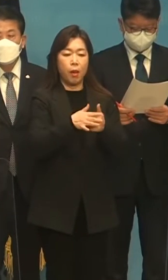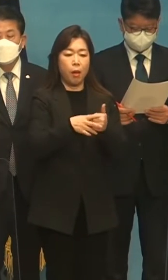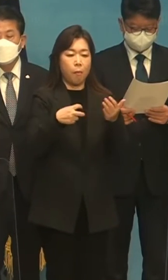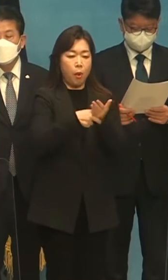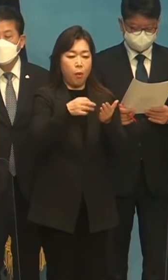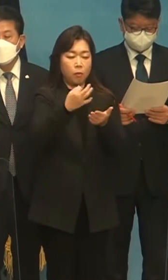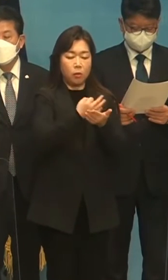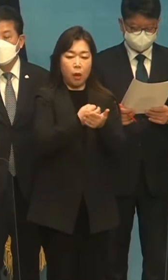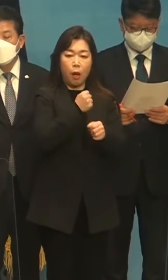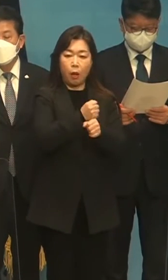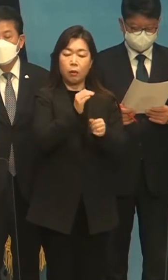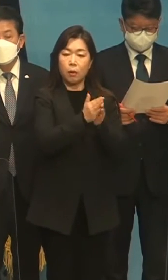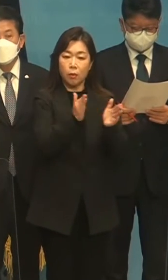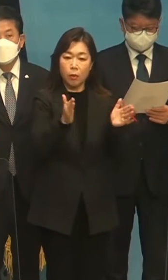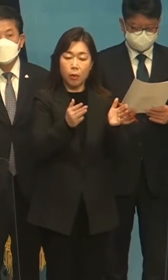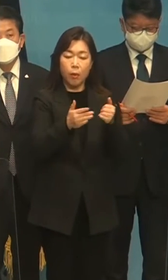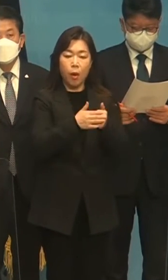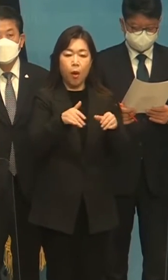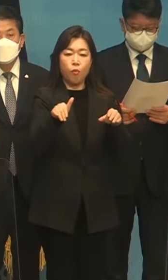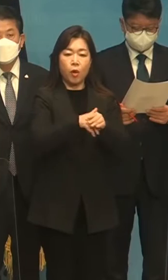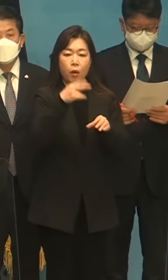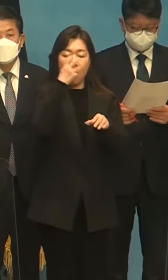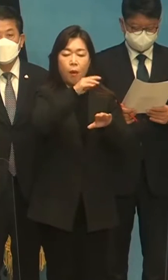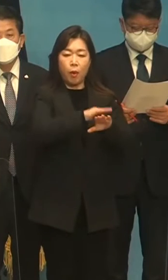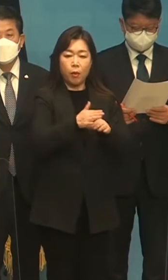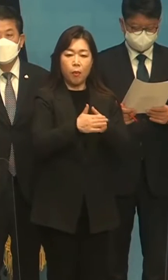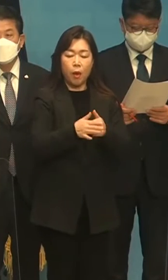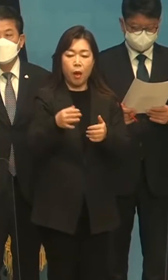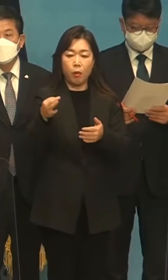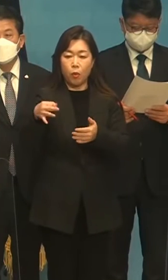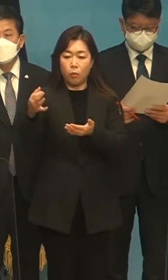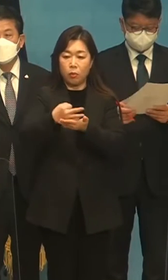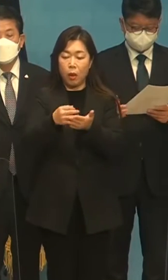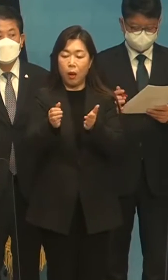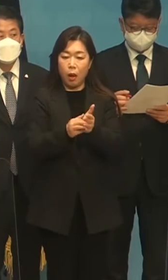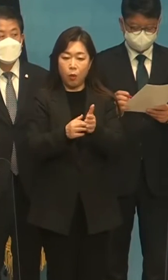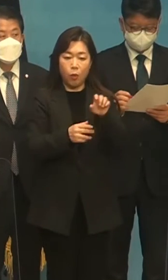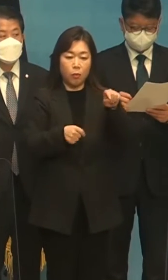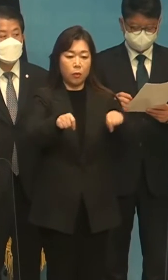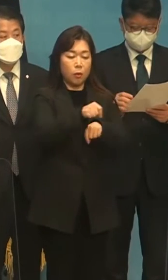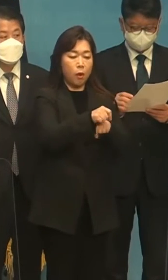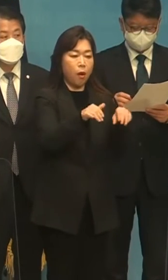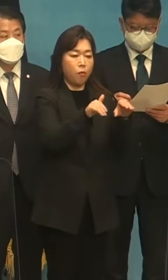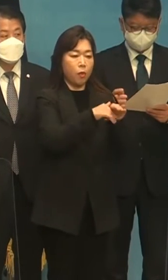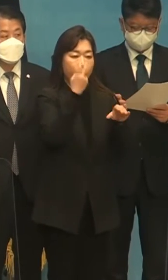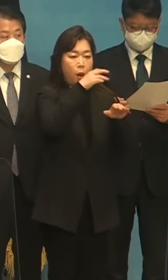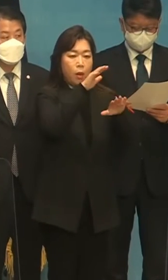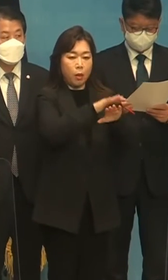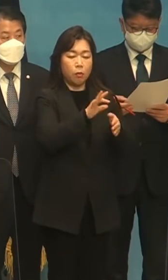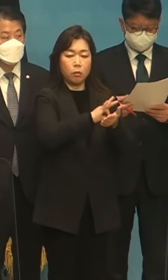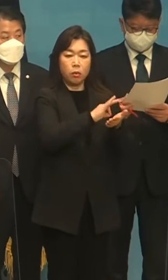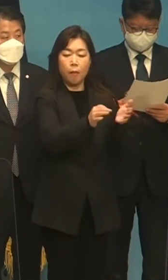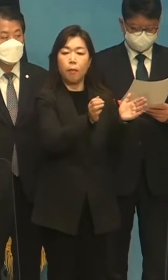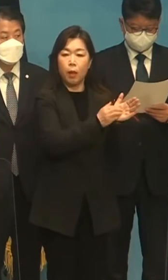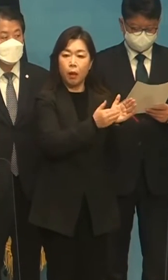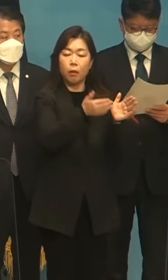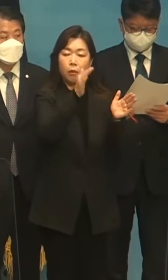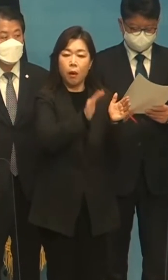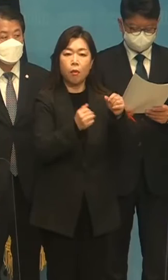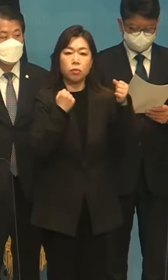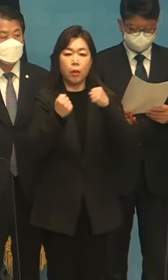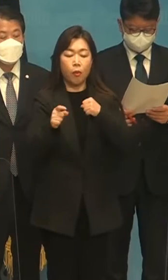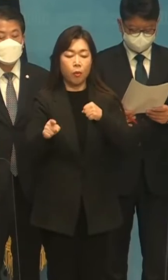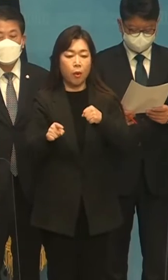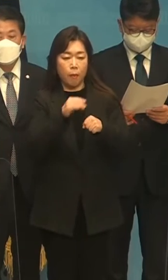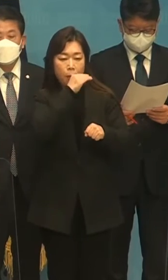1962년부터 문화재보호법에 따라 문화재 관람료 징수하여 대한민국 전통문화재들을 보존 관리해왔다. 그럼에도 불구하고